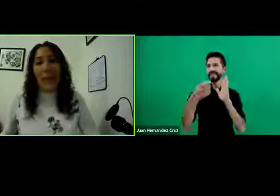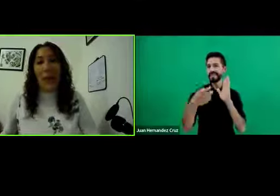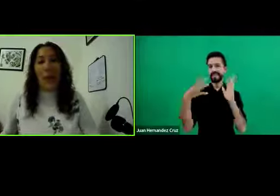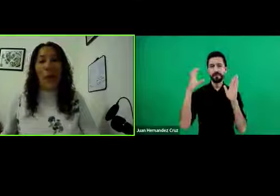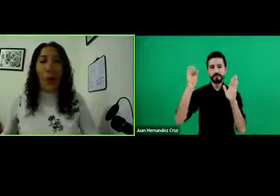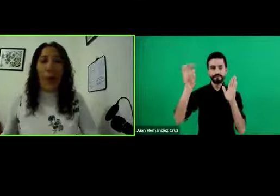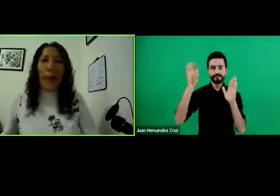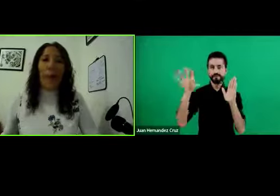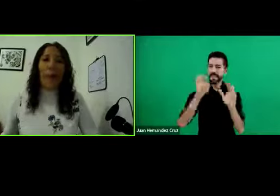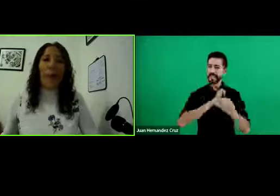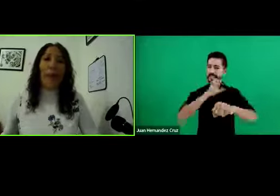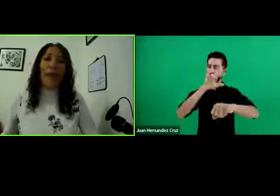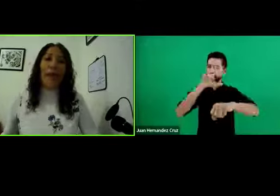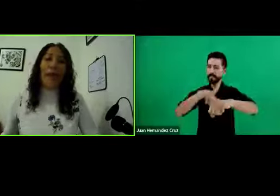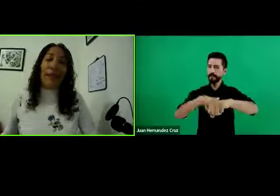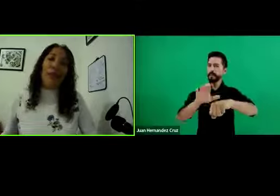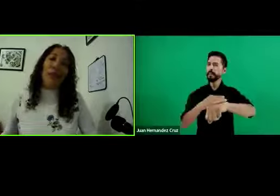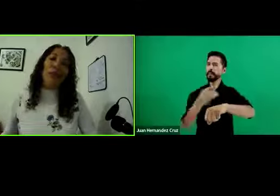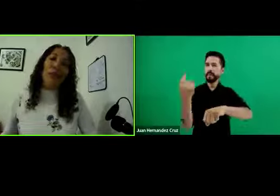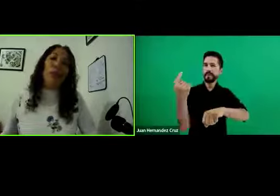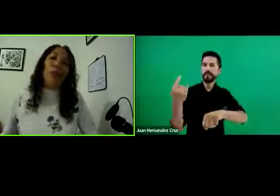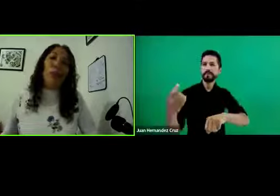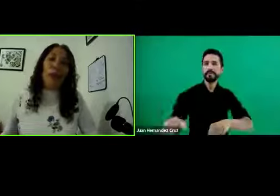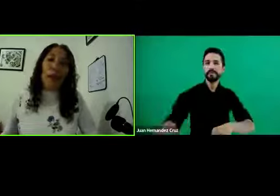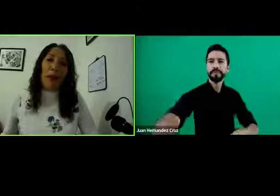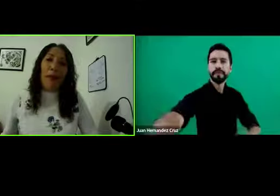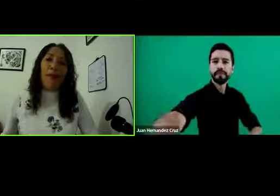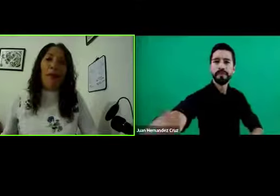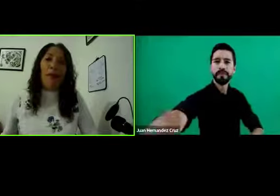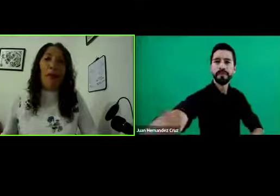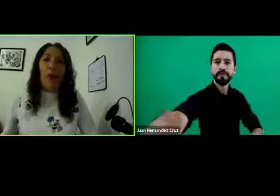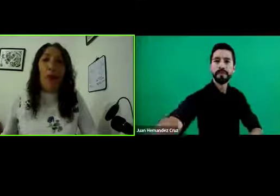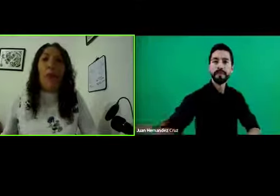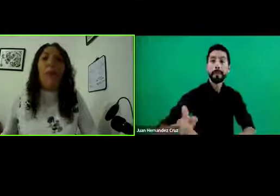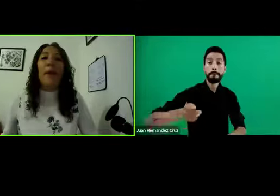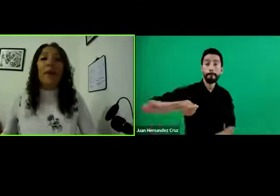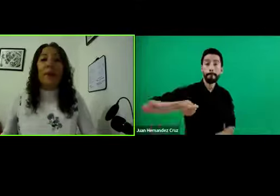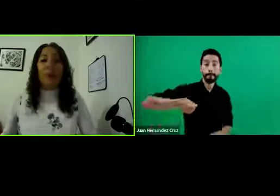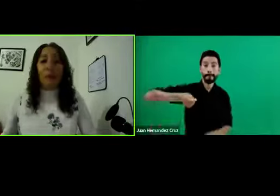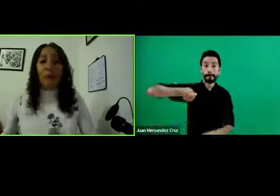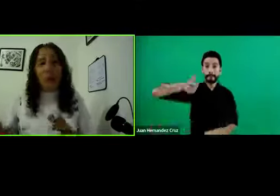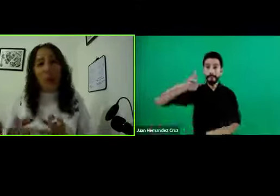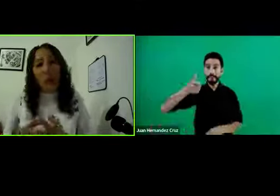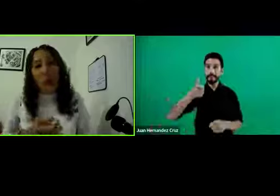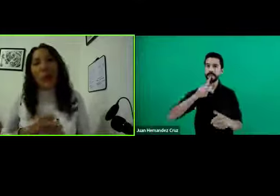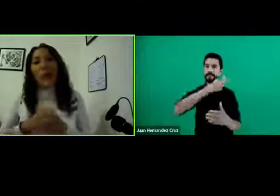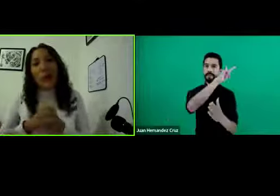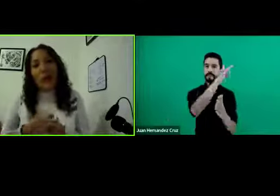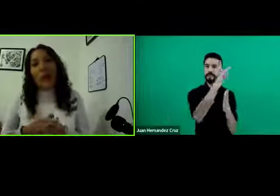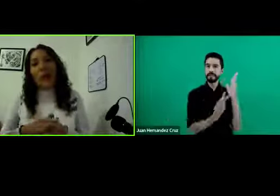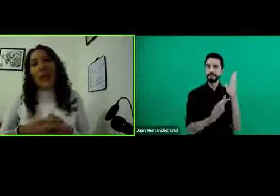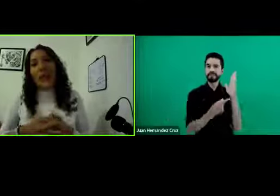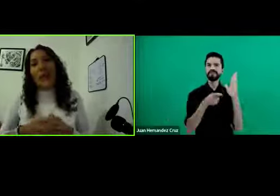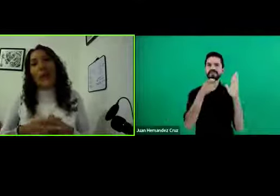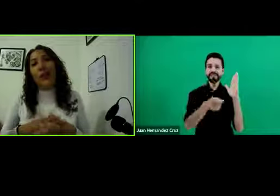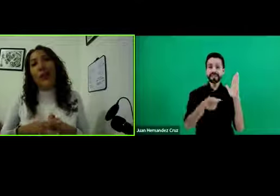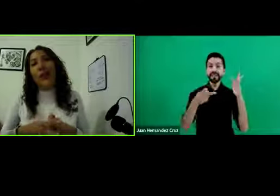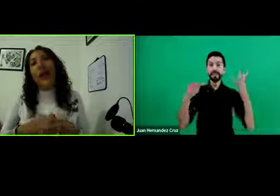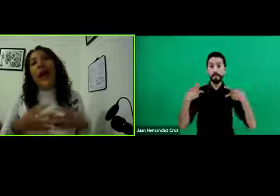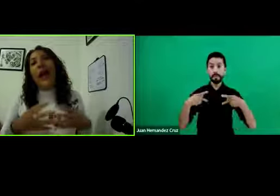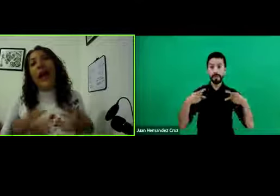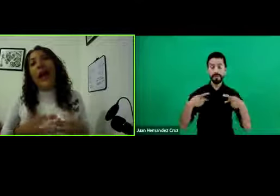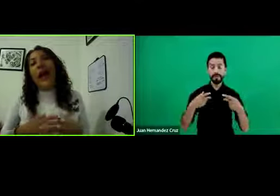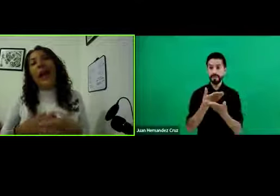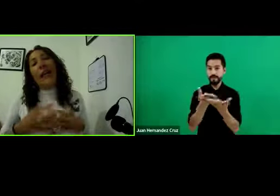especial porque estamos haciendo por primera vez un programa que toma en cuenta, que toma en